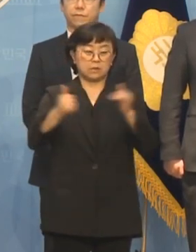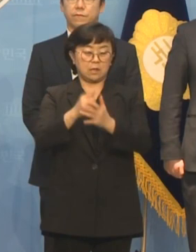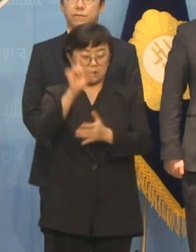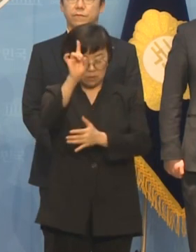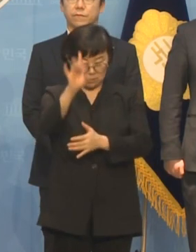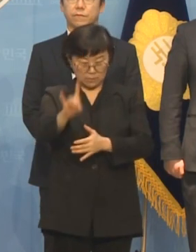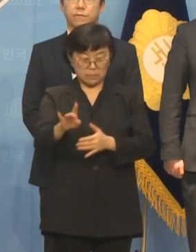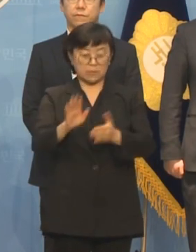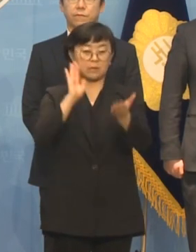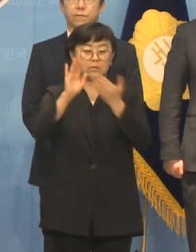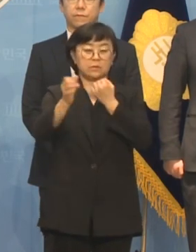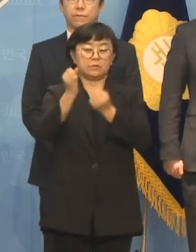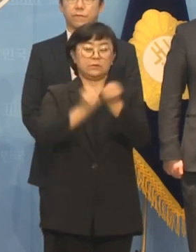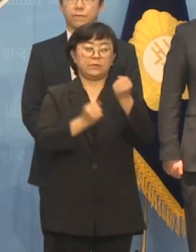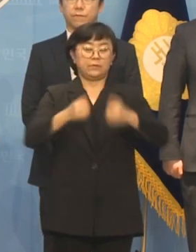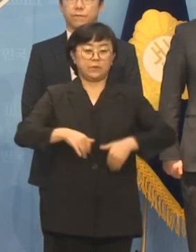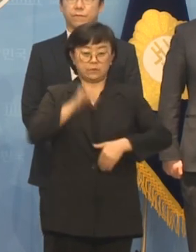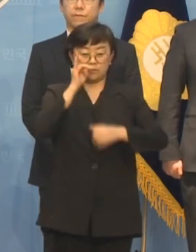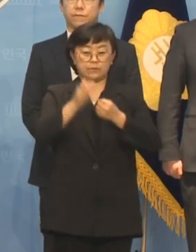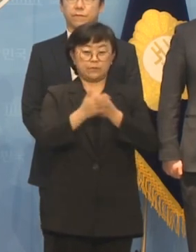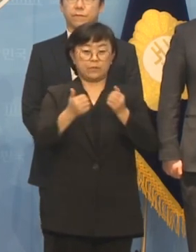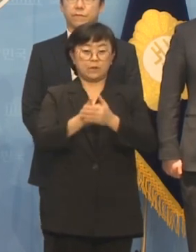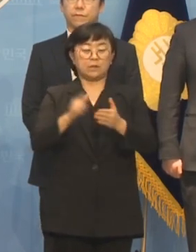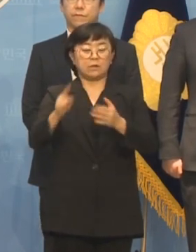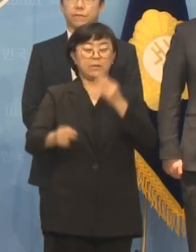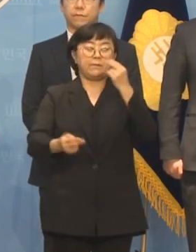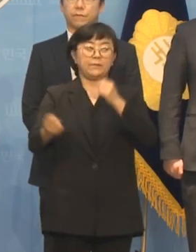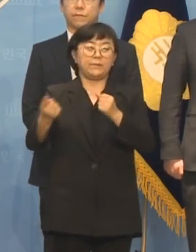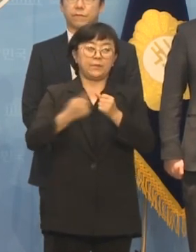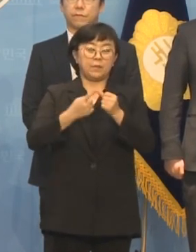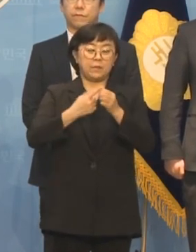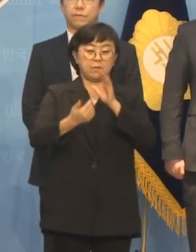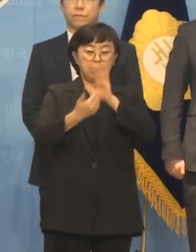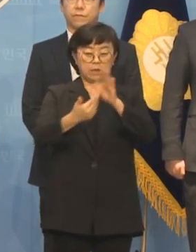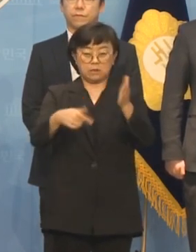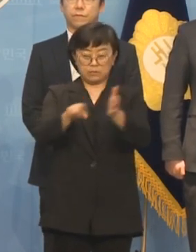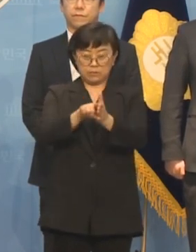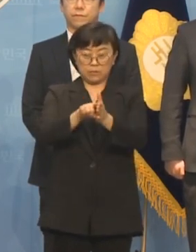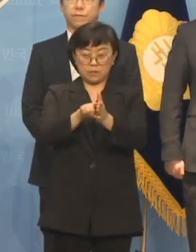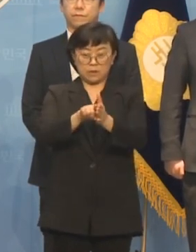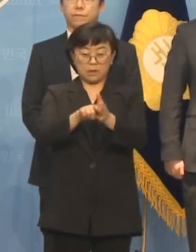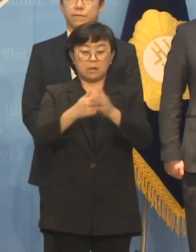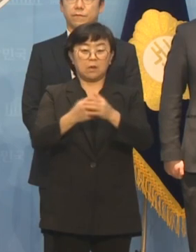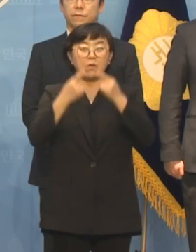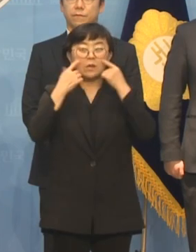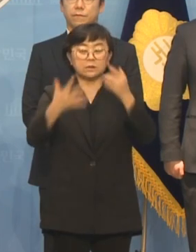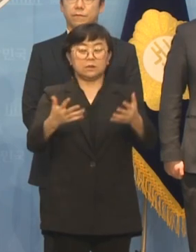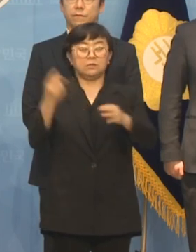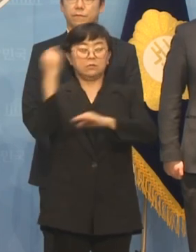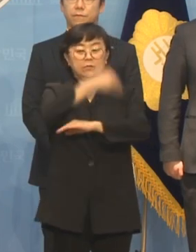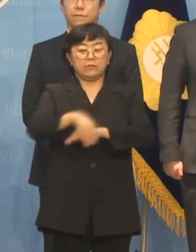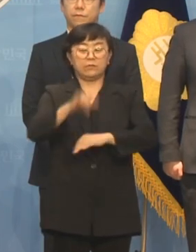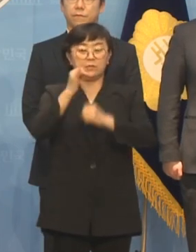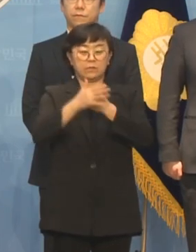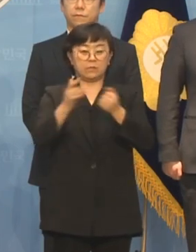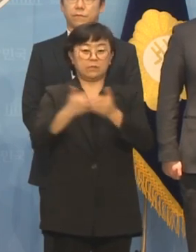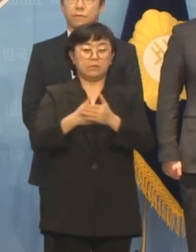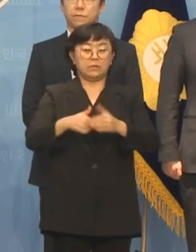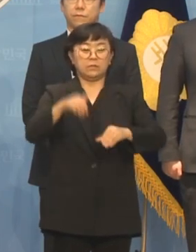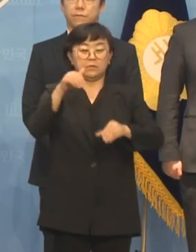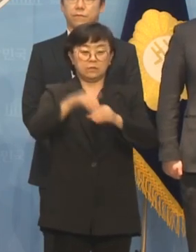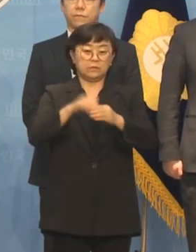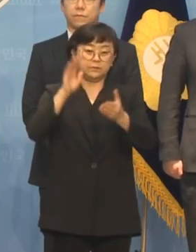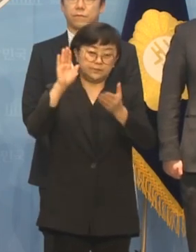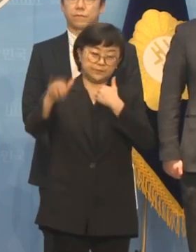하나하나 앞으로 설명해 나갈 것이지만 그런 비판을 원천적으로 봉쇄하는 명확한 방안이 있습니다. 바로 선거